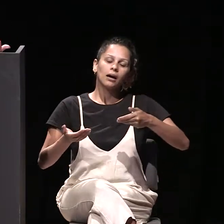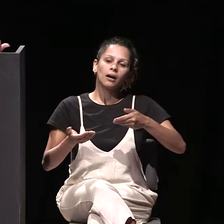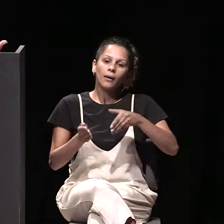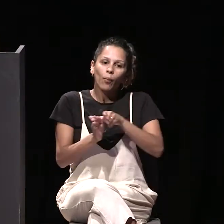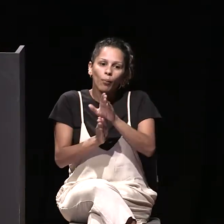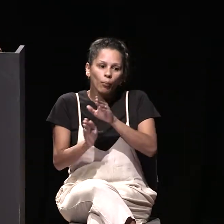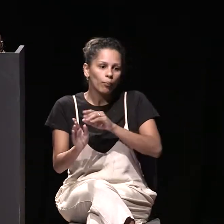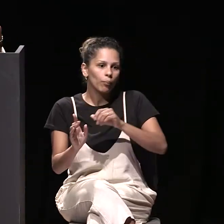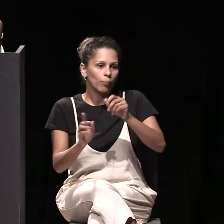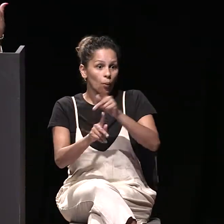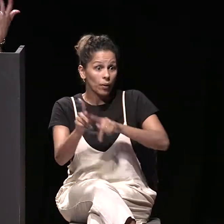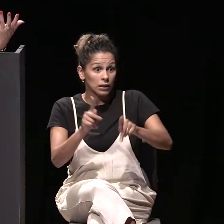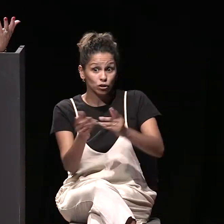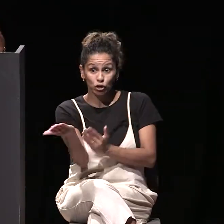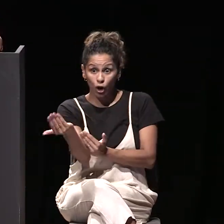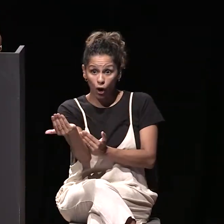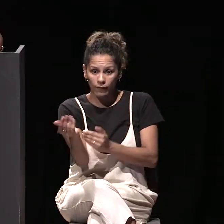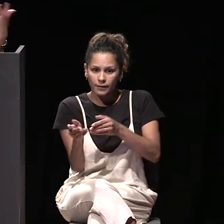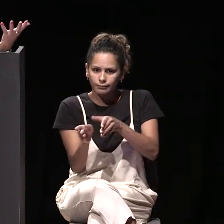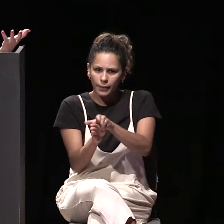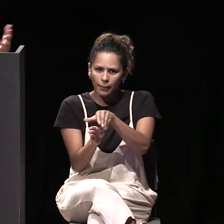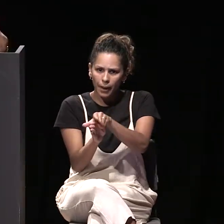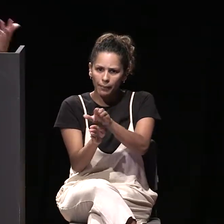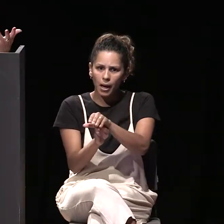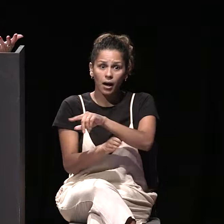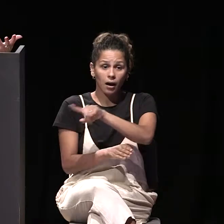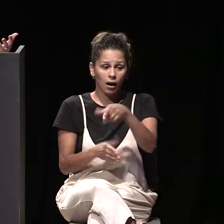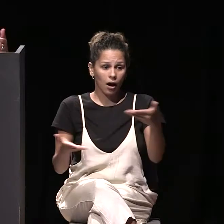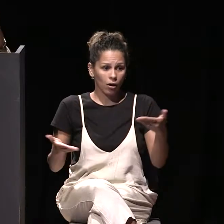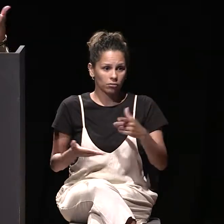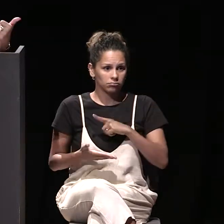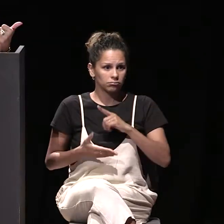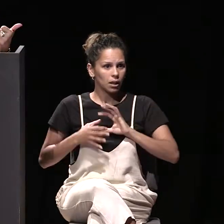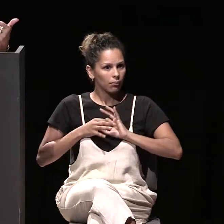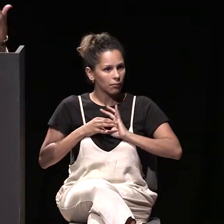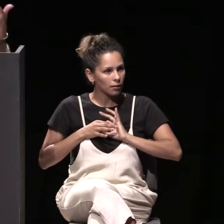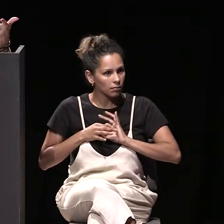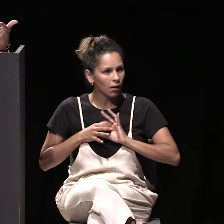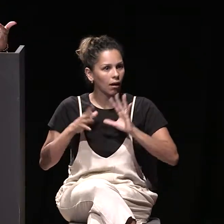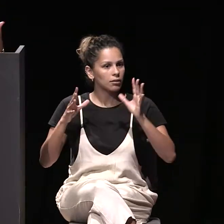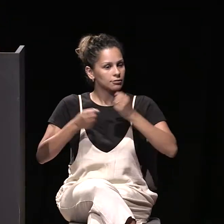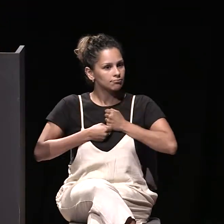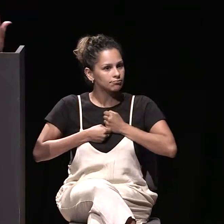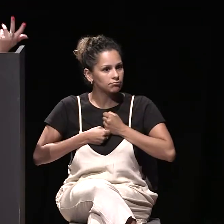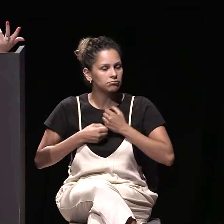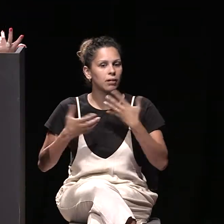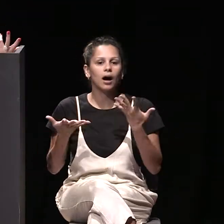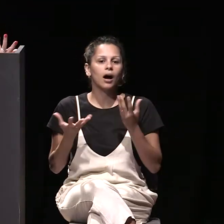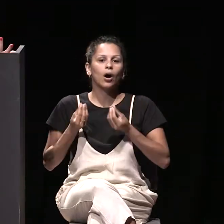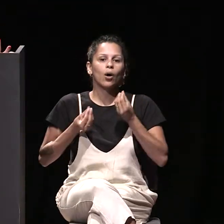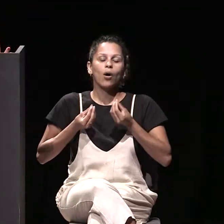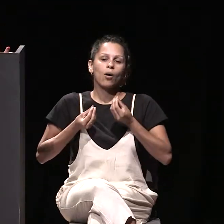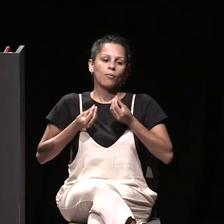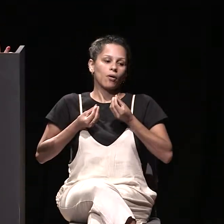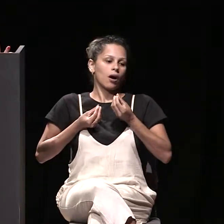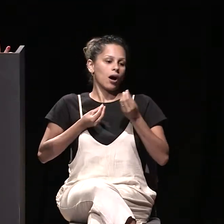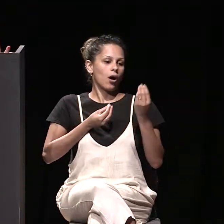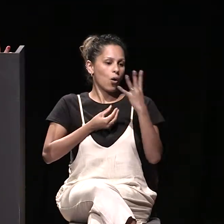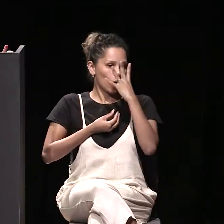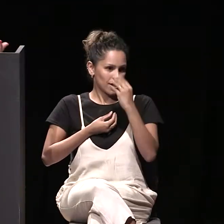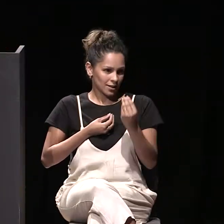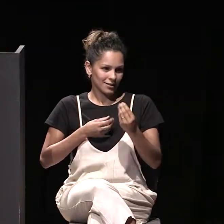está chegando aí com muito mais a ter liberdade de expressar orientação sexual e identidade de gênero, mas os profissionais não